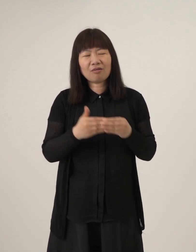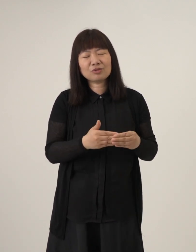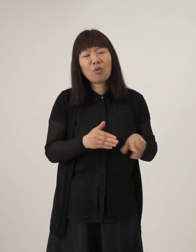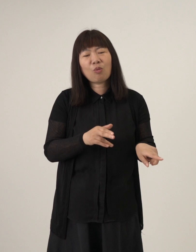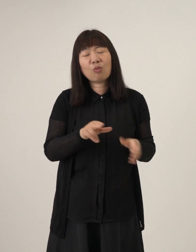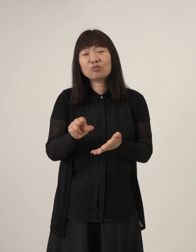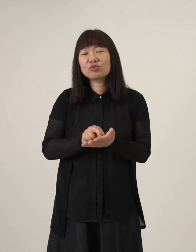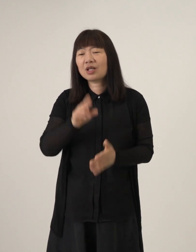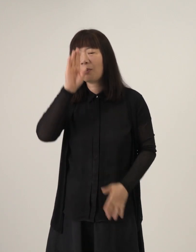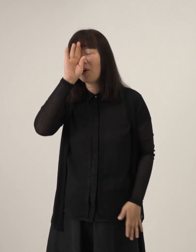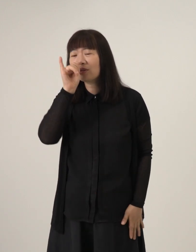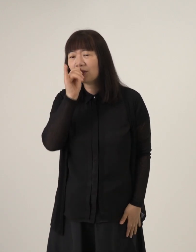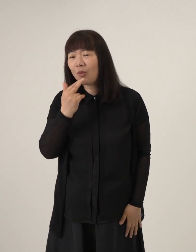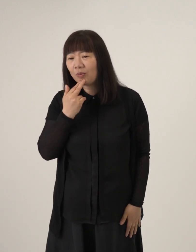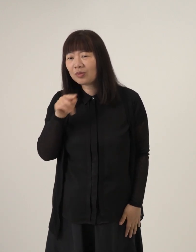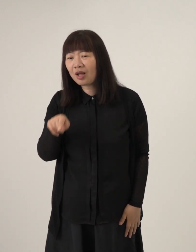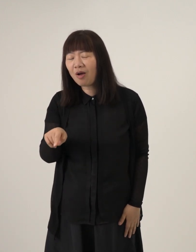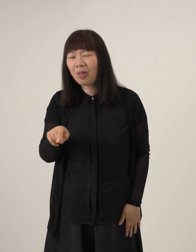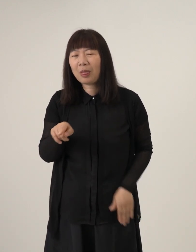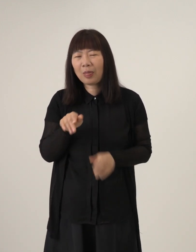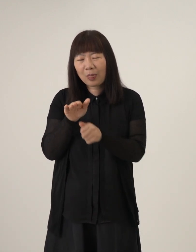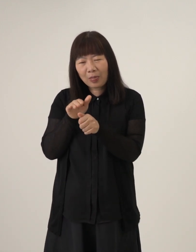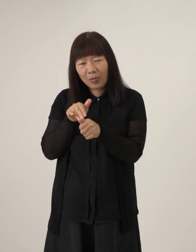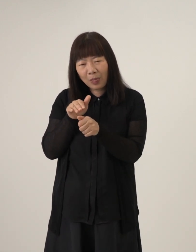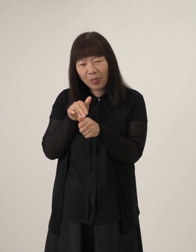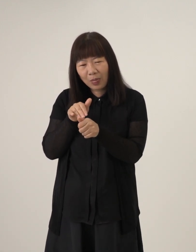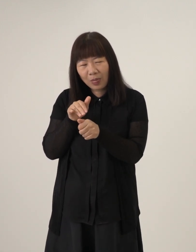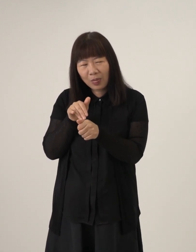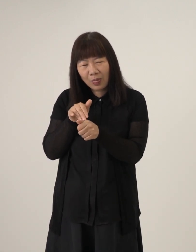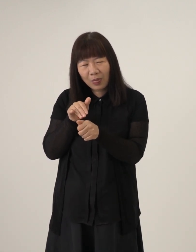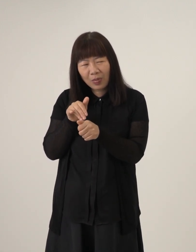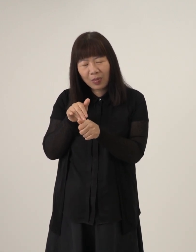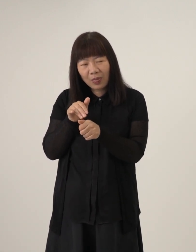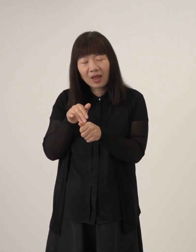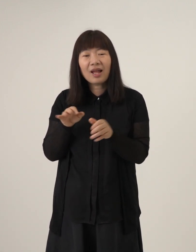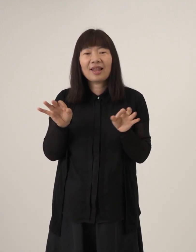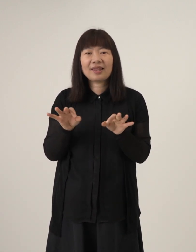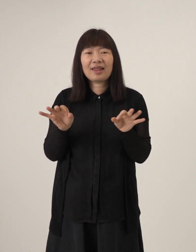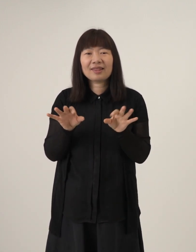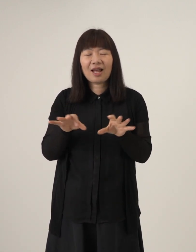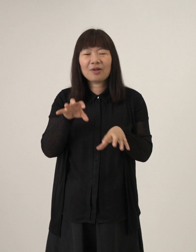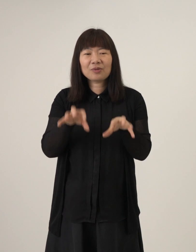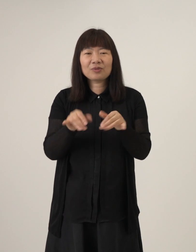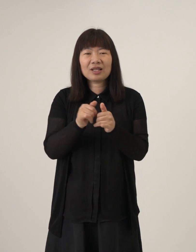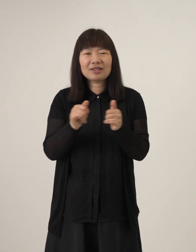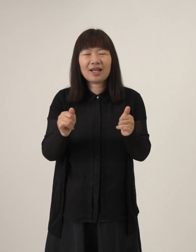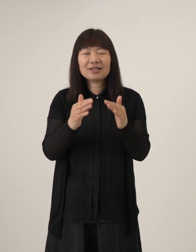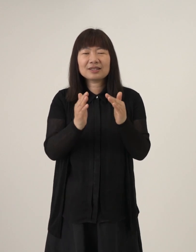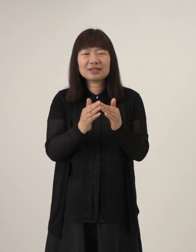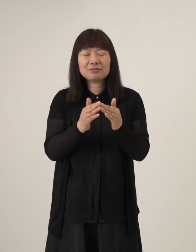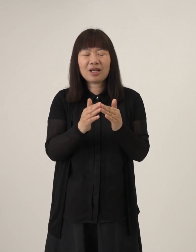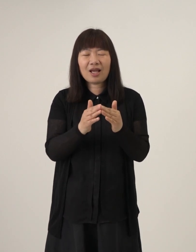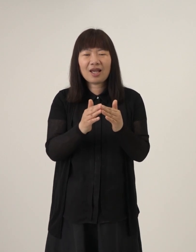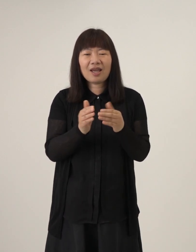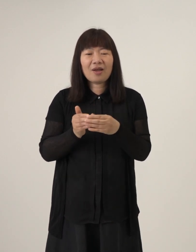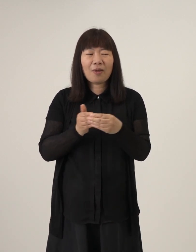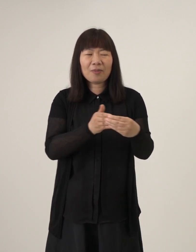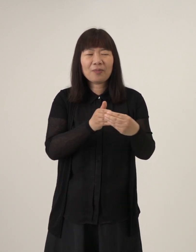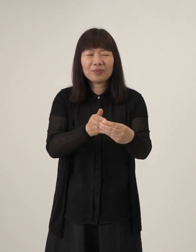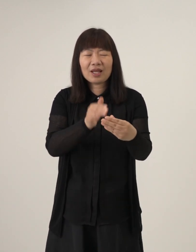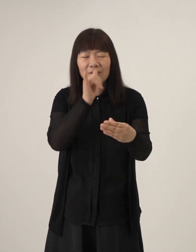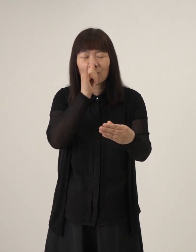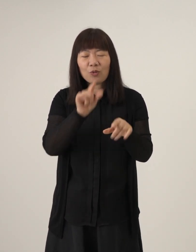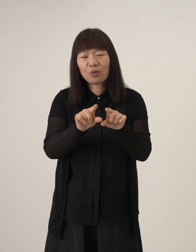나지 않았는지 살살 꼬셔가지고 잠깐씩 독립 사람들 집에다 데려다 놓고